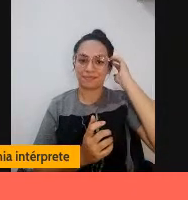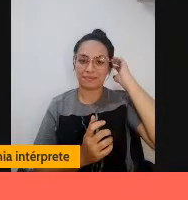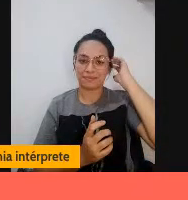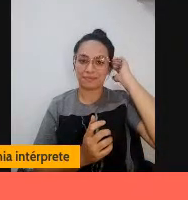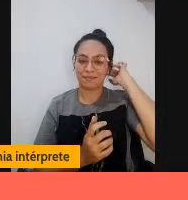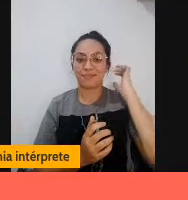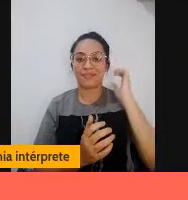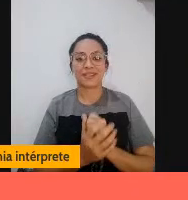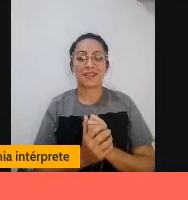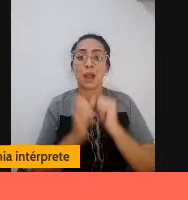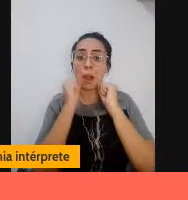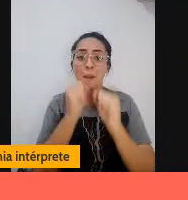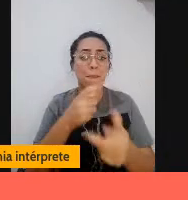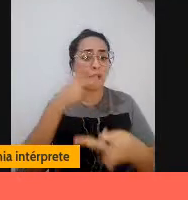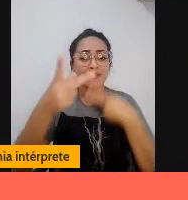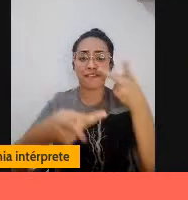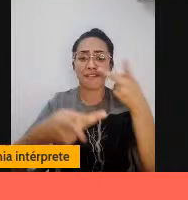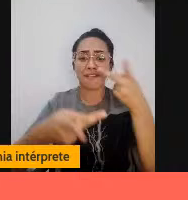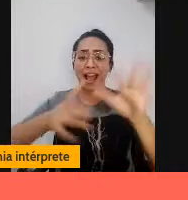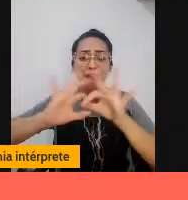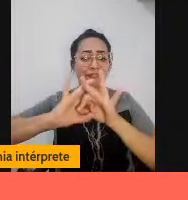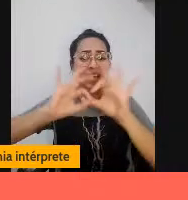Podem falar, gente, à vontade aí que...